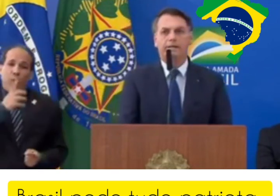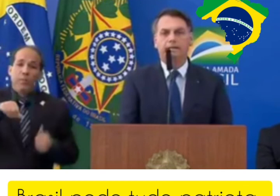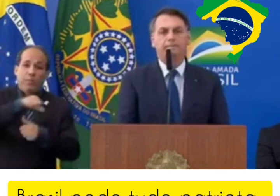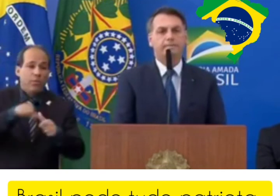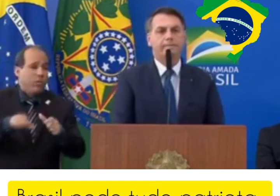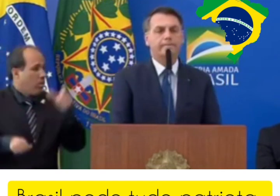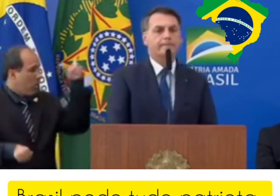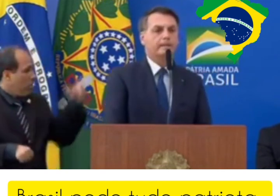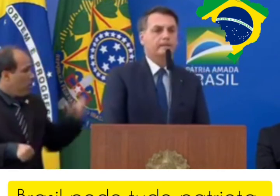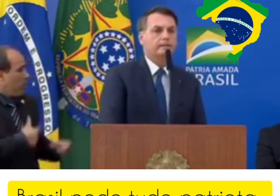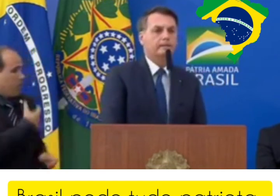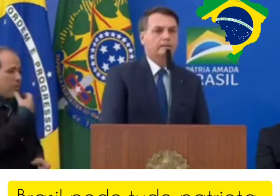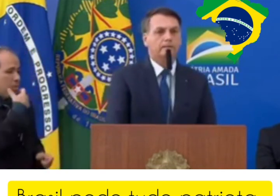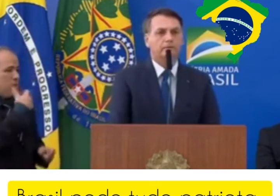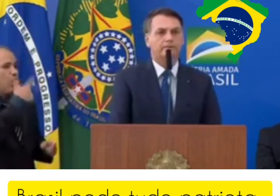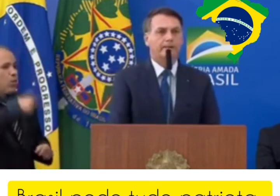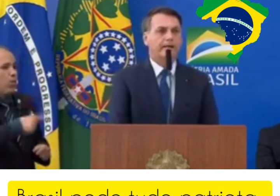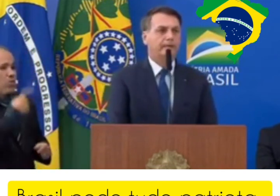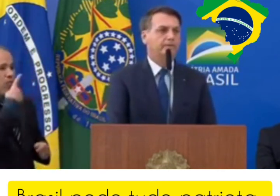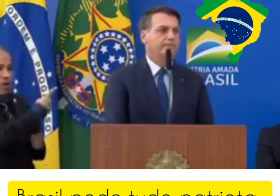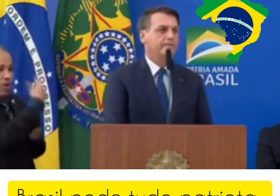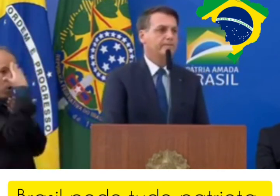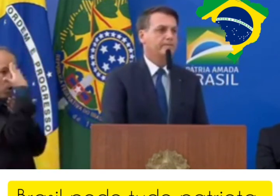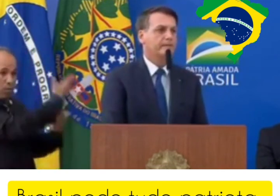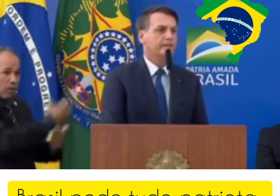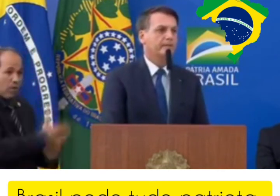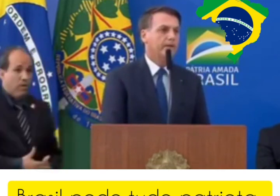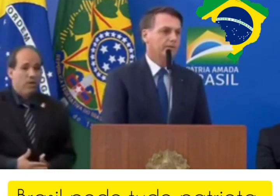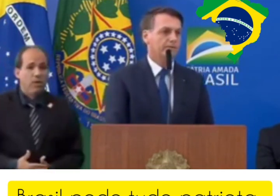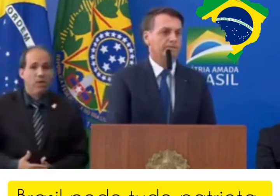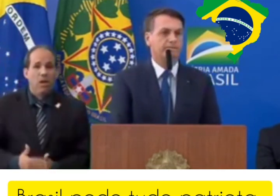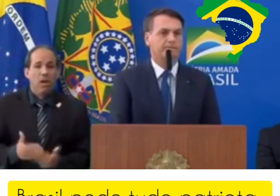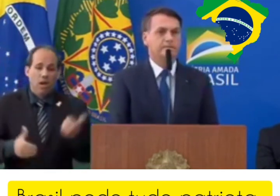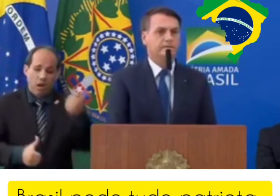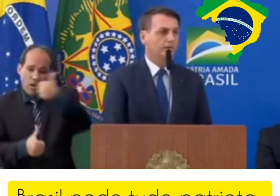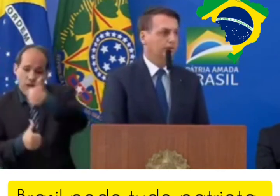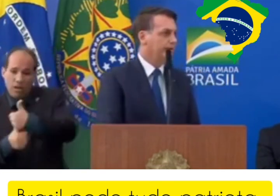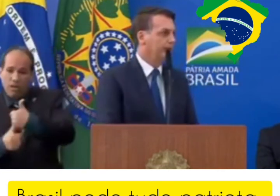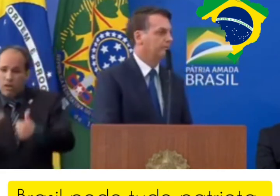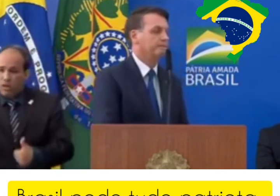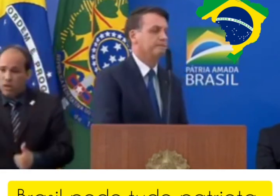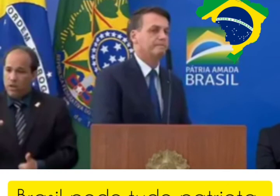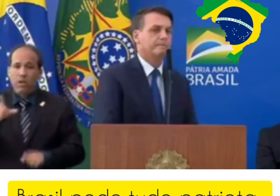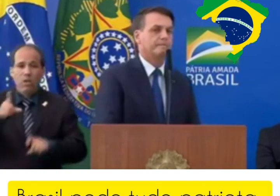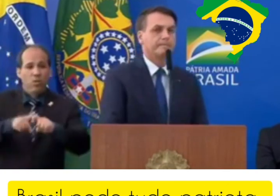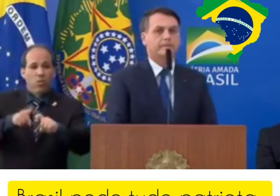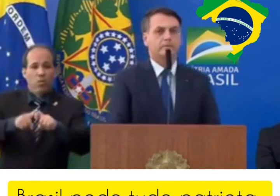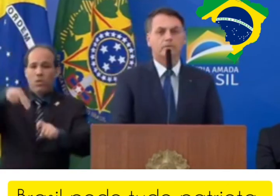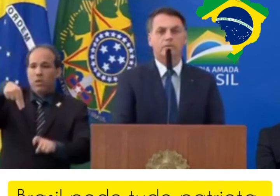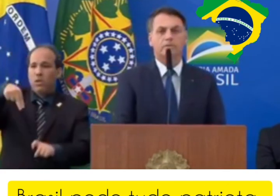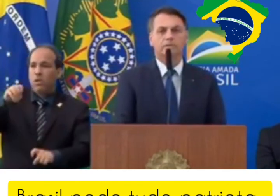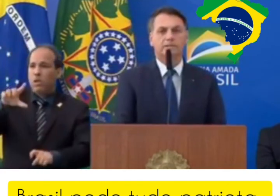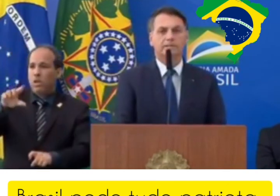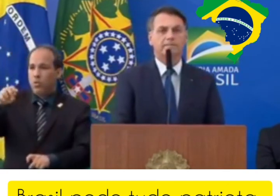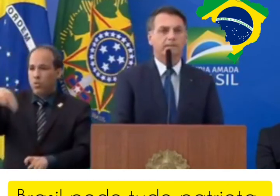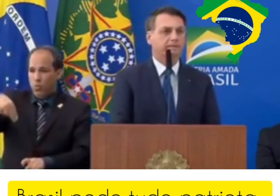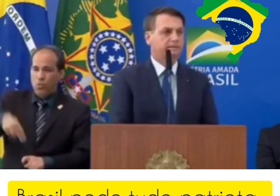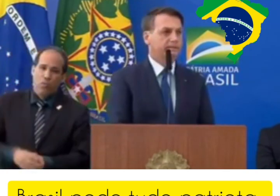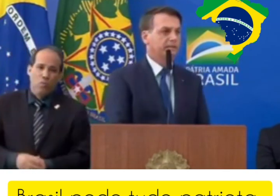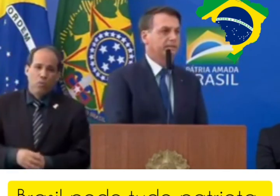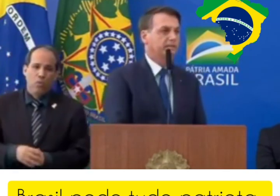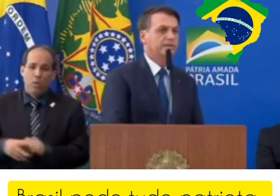Agora entra em cena o prezado Nelson, Dr. Nelson, um